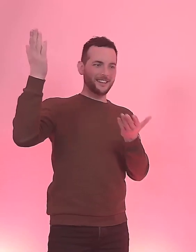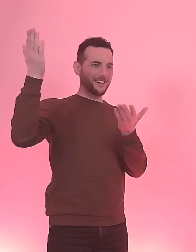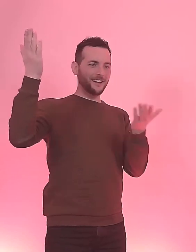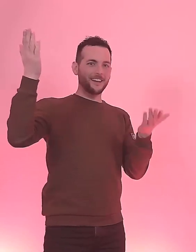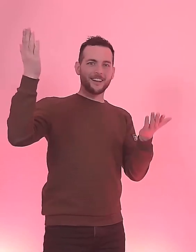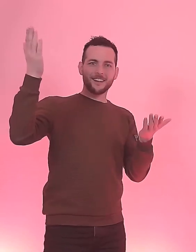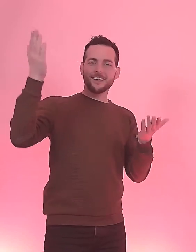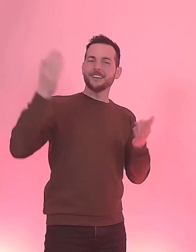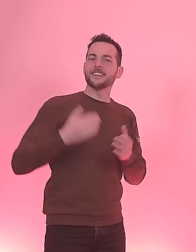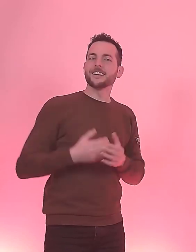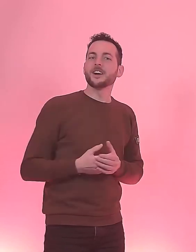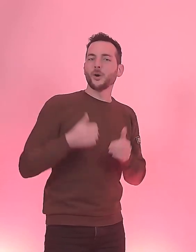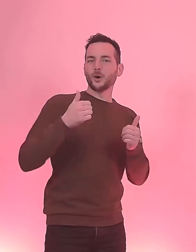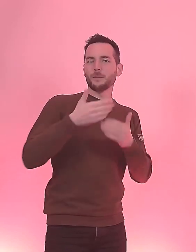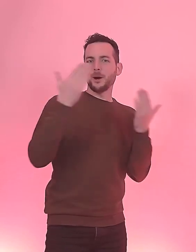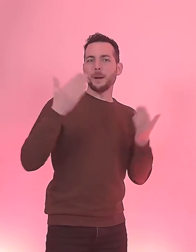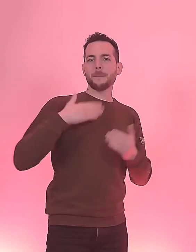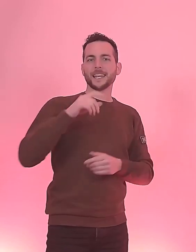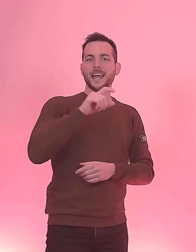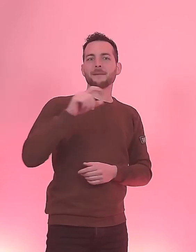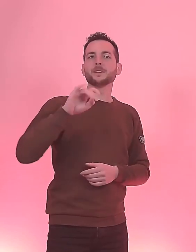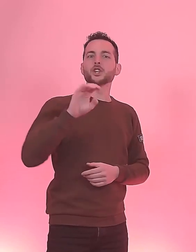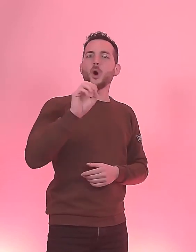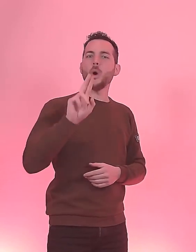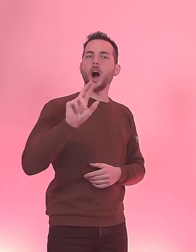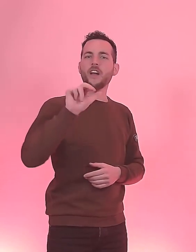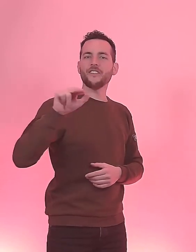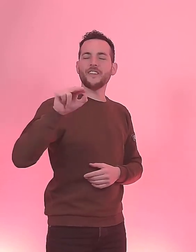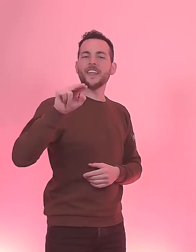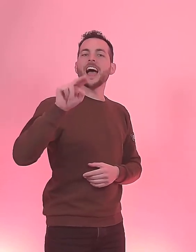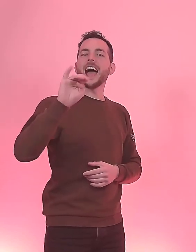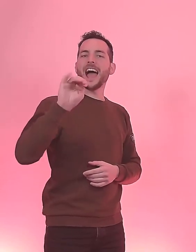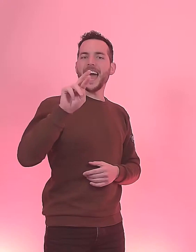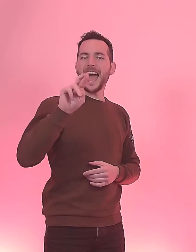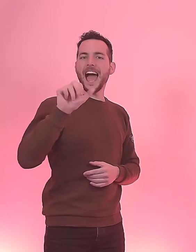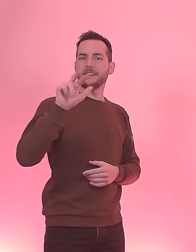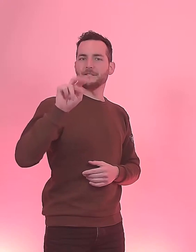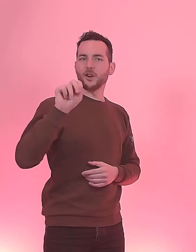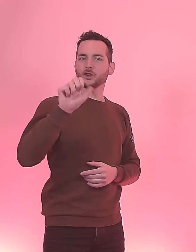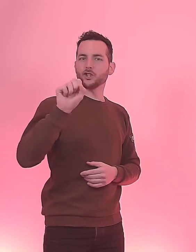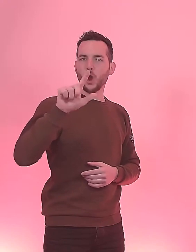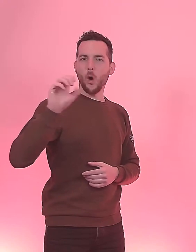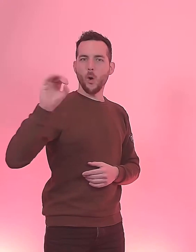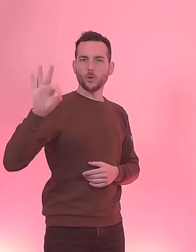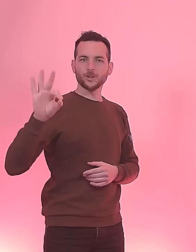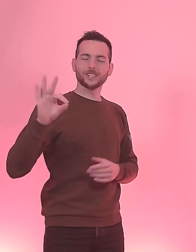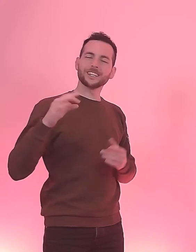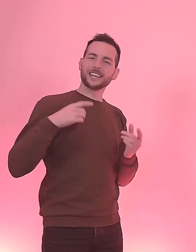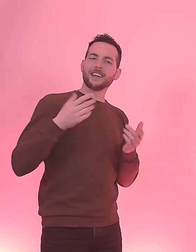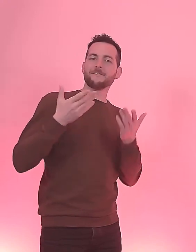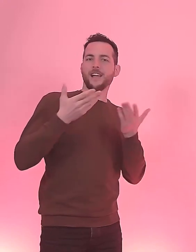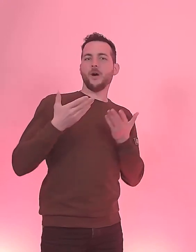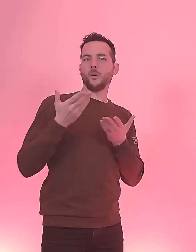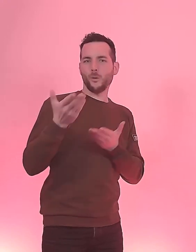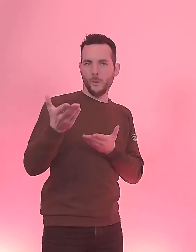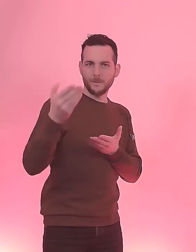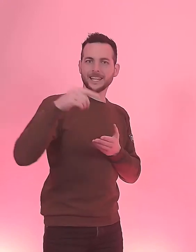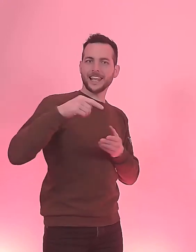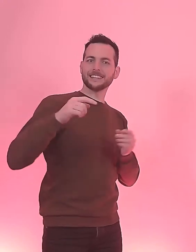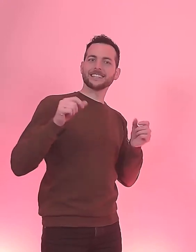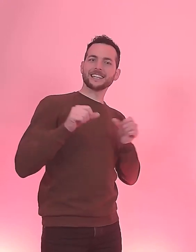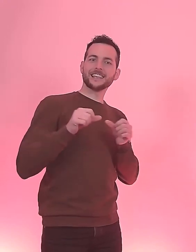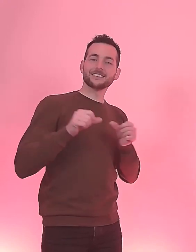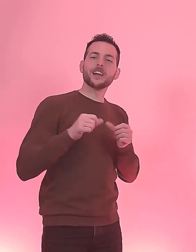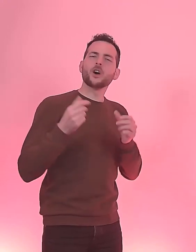goedemorgen mijn naam is your aansloot en ik wil je van harte welkom heten in deze live in dienst van muziek wat tof dat je zit te kijken